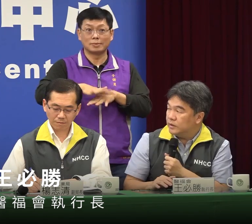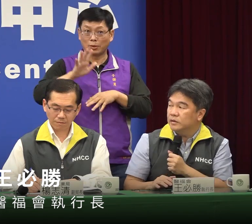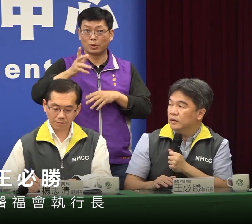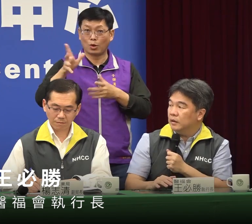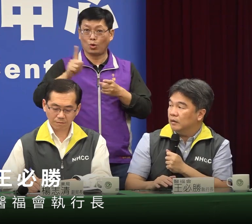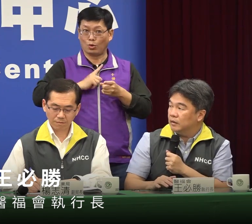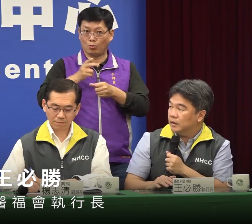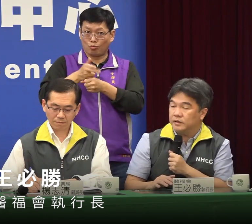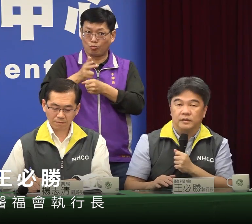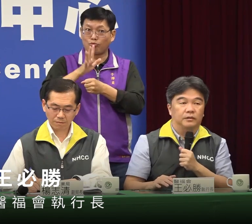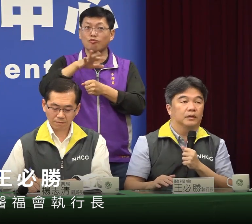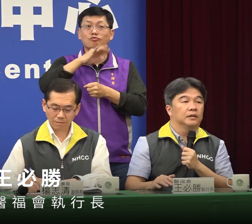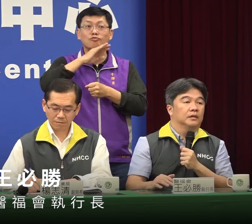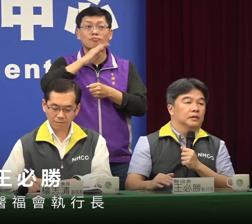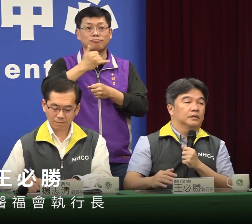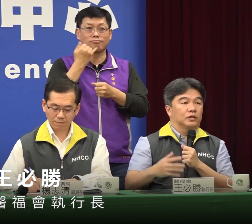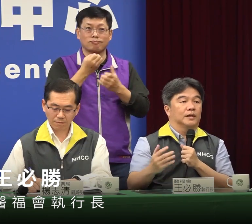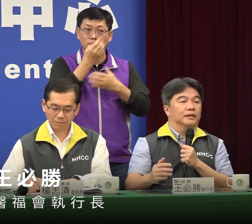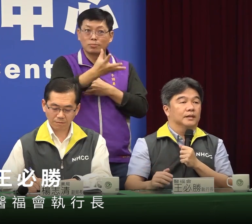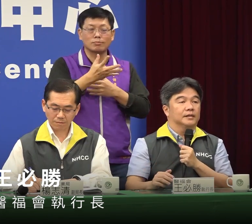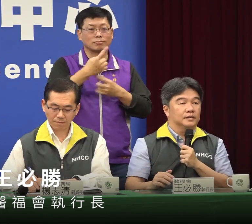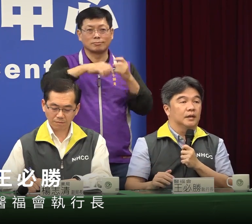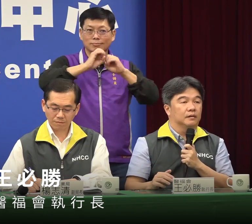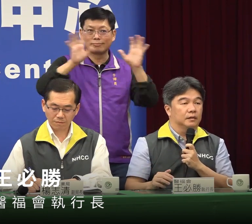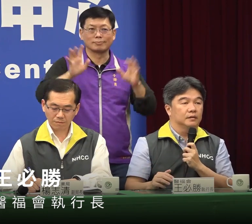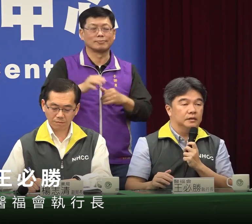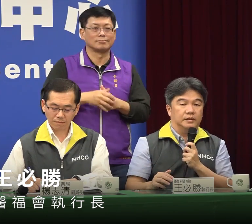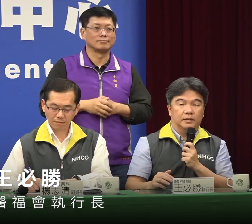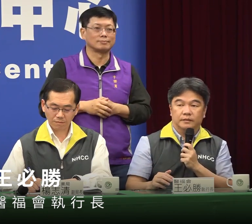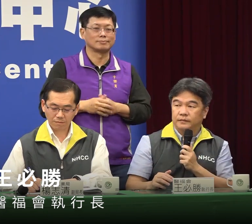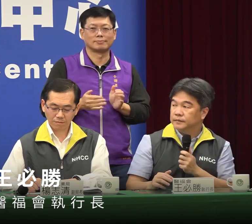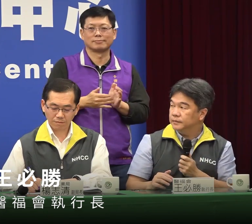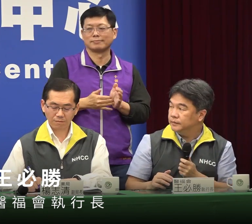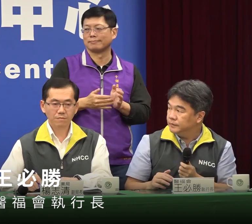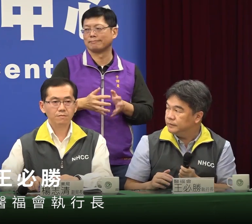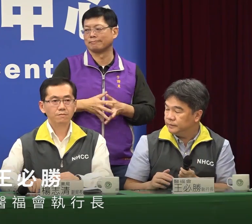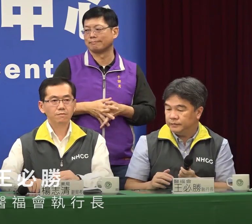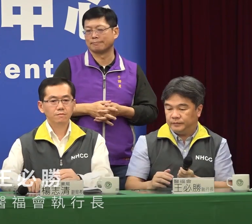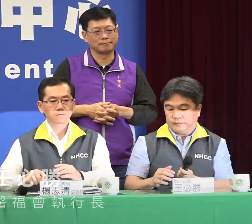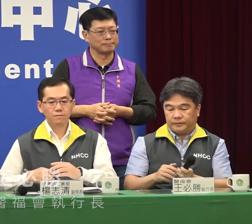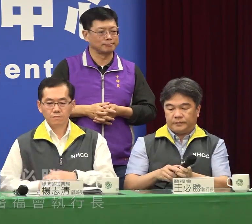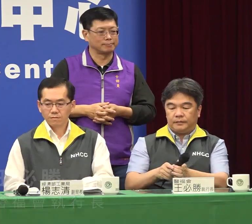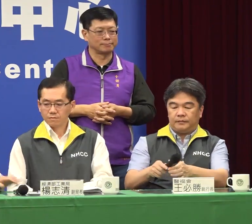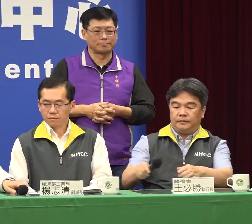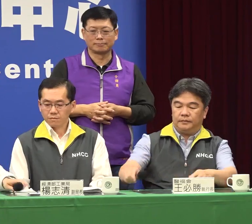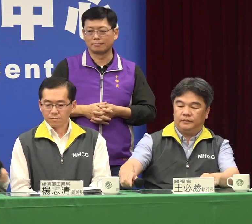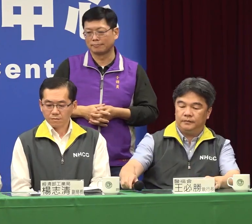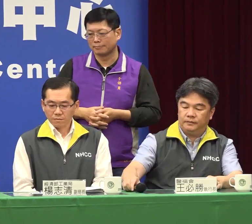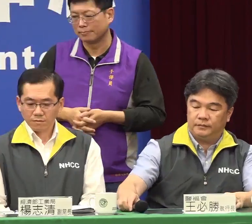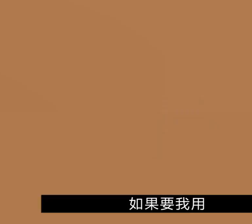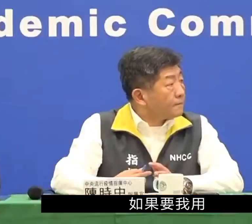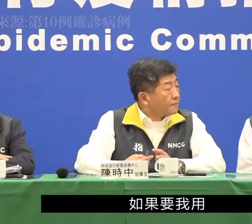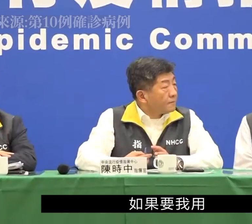有一些心声了哈，那也是希望转达给大家知道，好，以上。 就是说要我